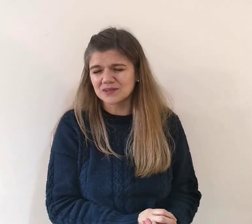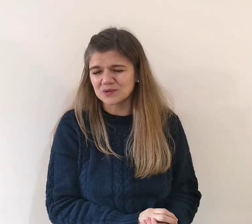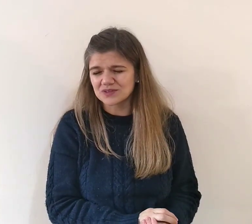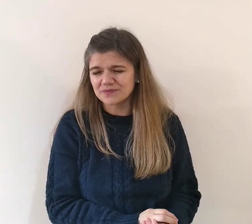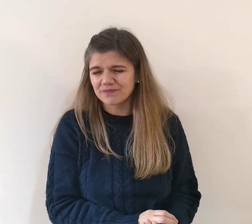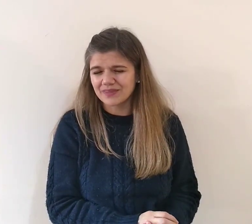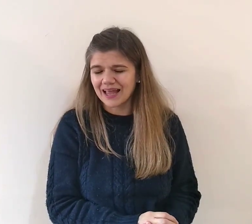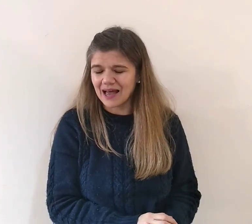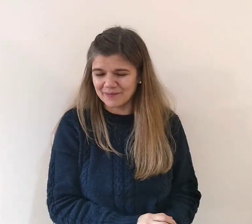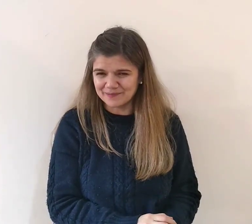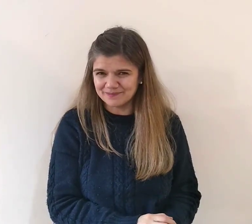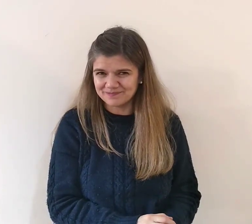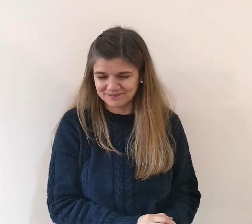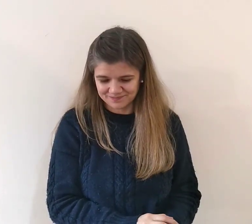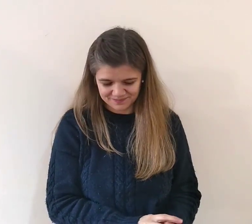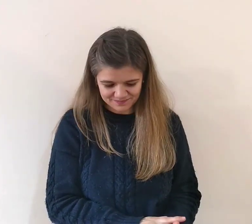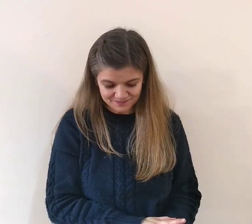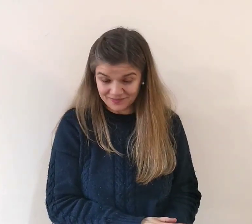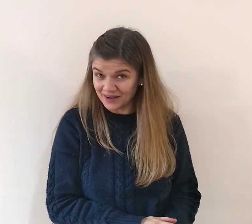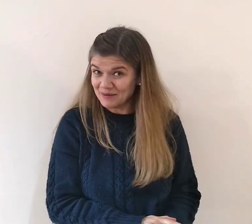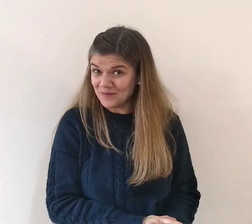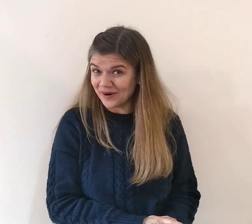Jesús. Amén. Bueno,